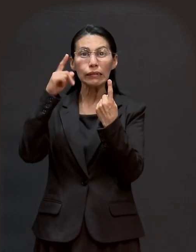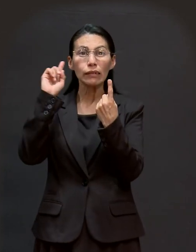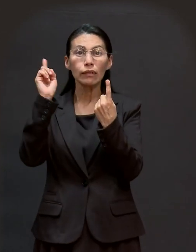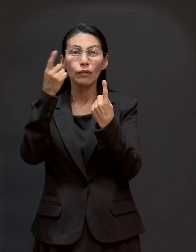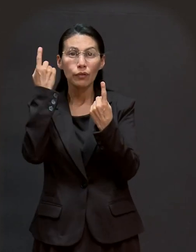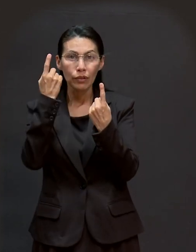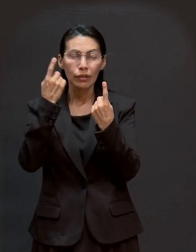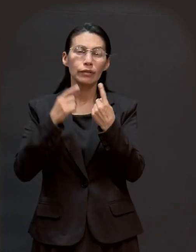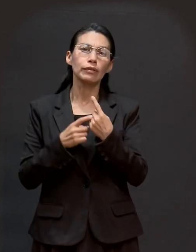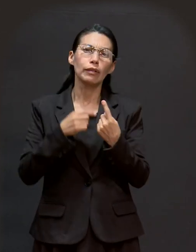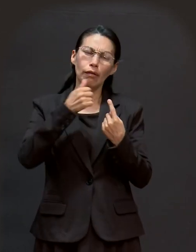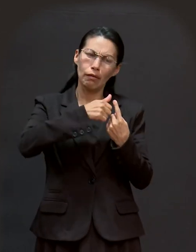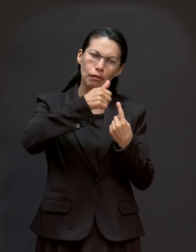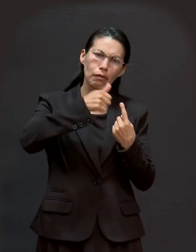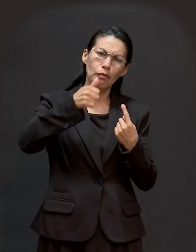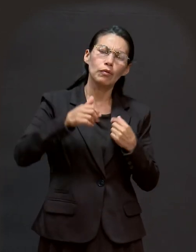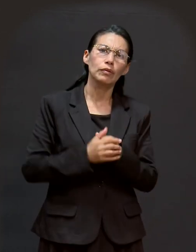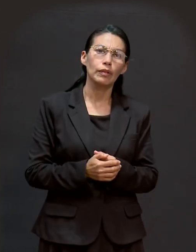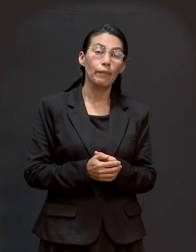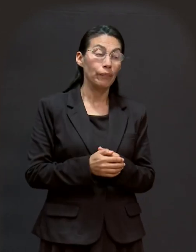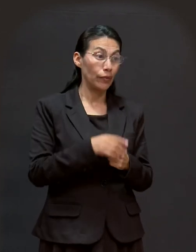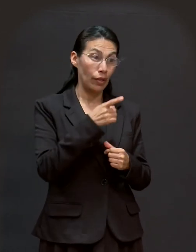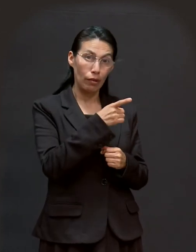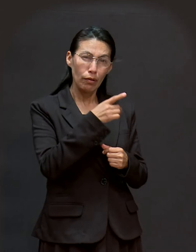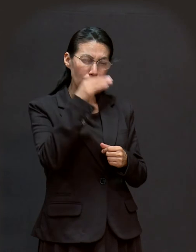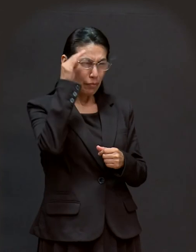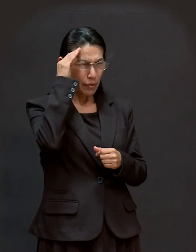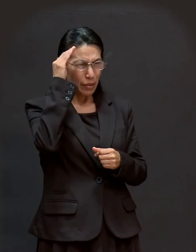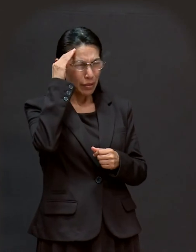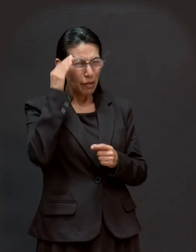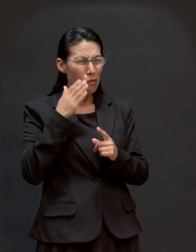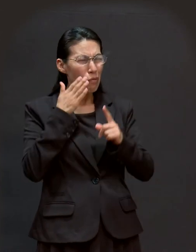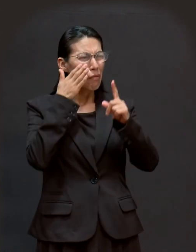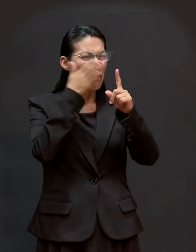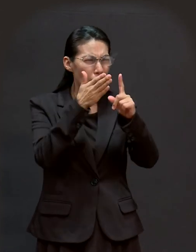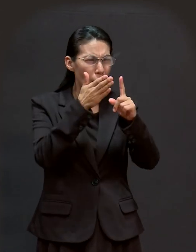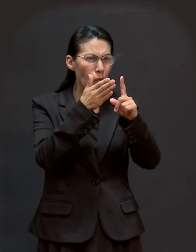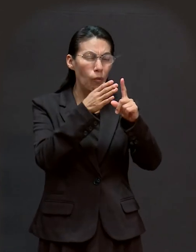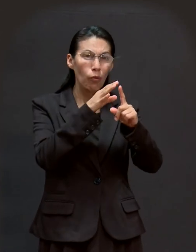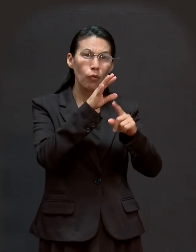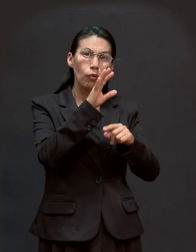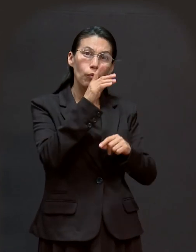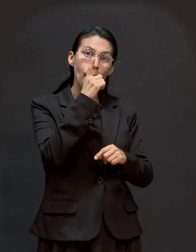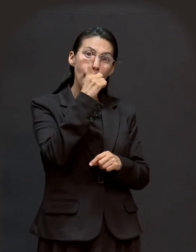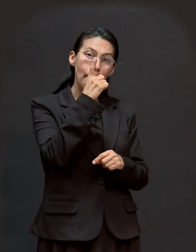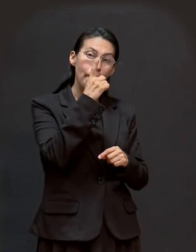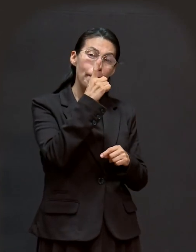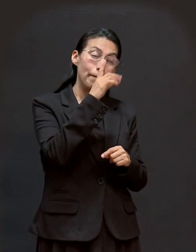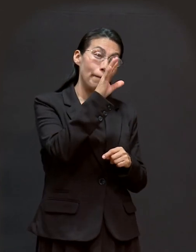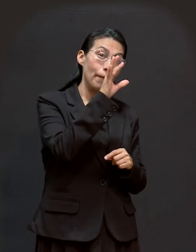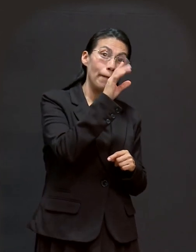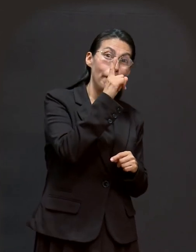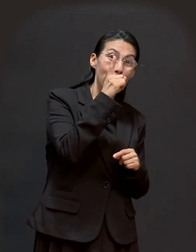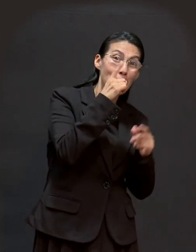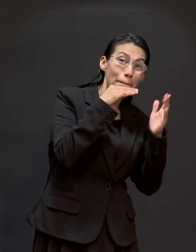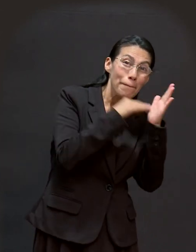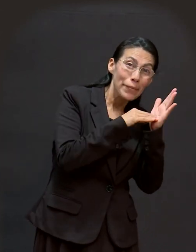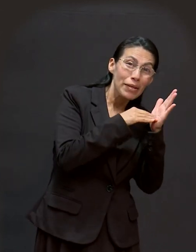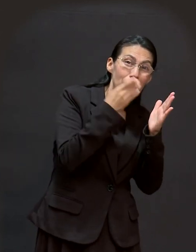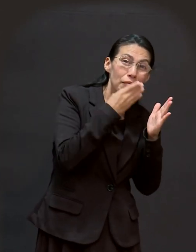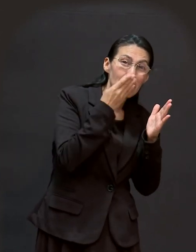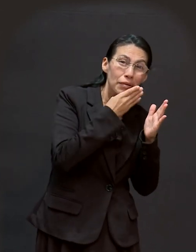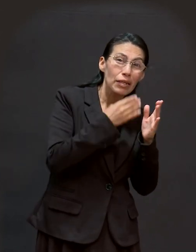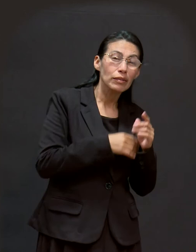durante 40 días 1000 biblias cada día se les lleva el alimento físico